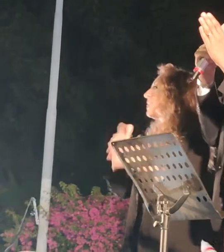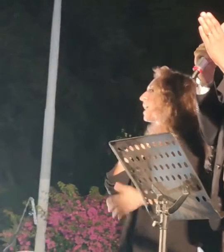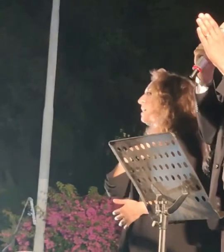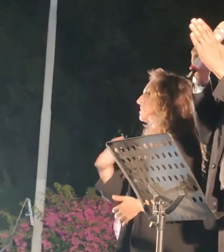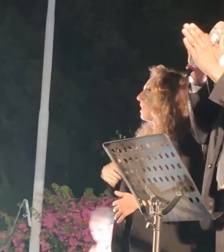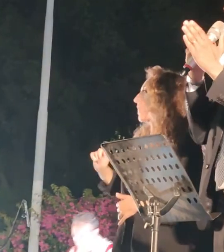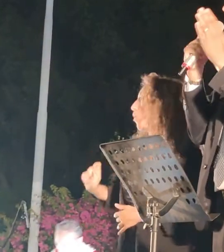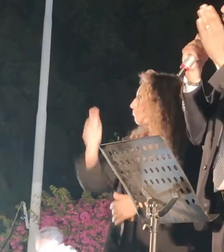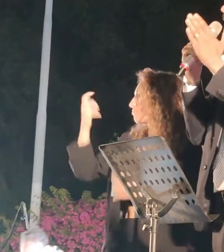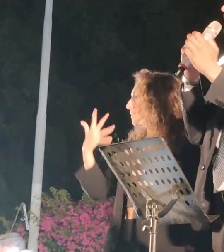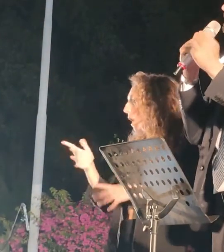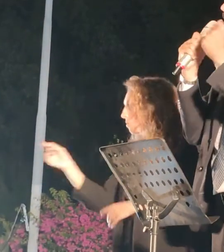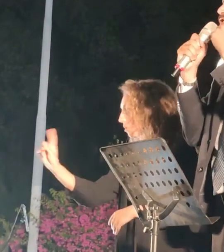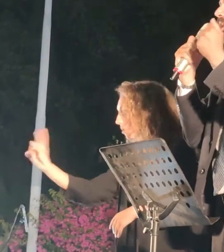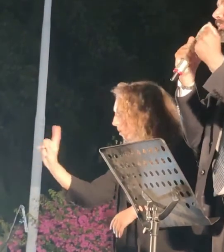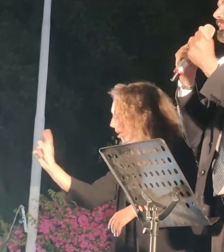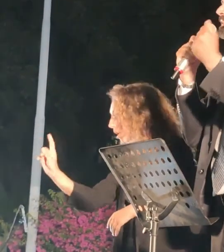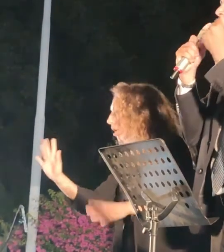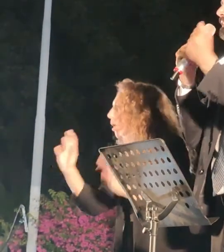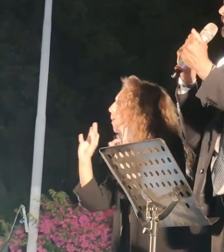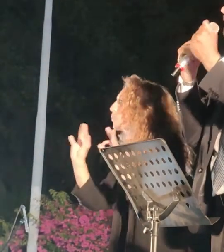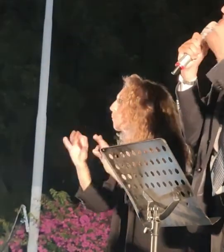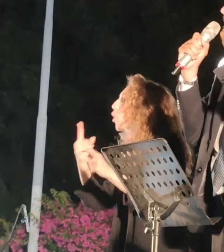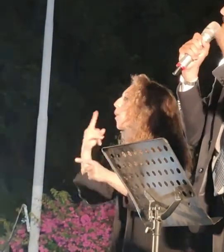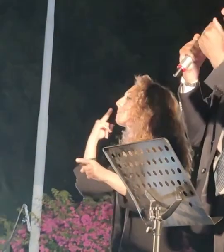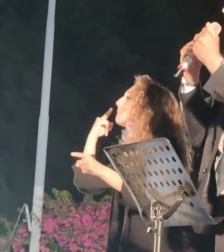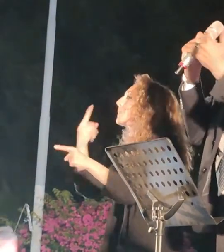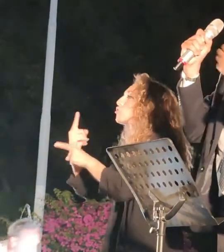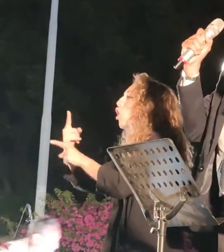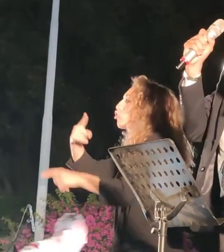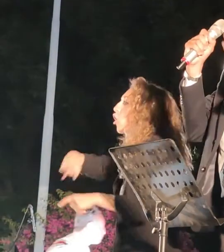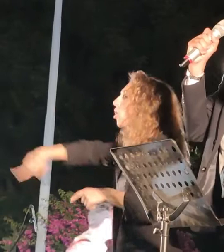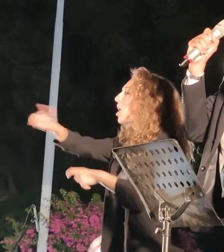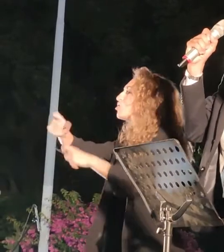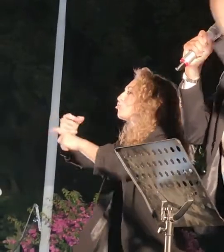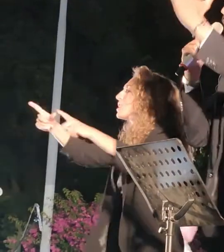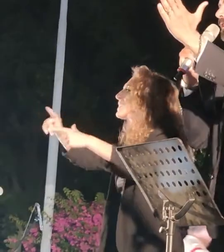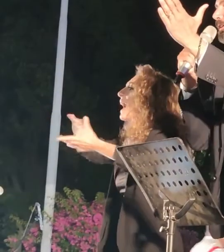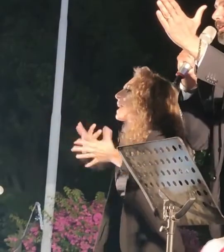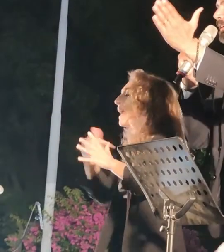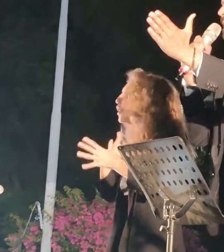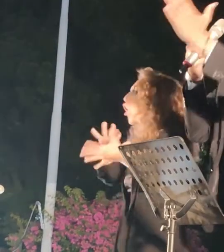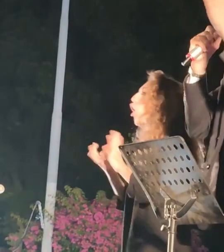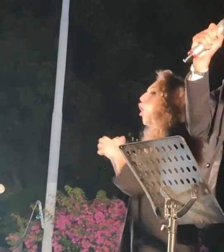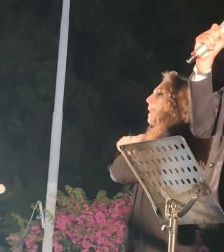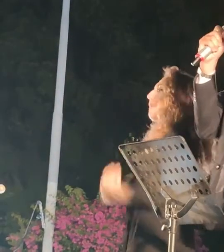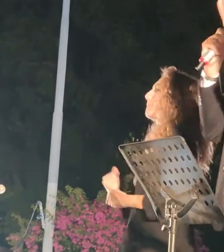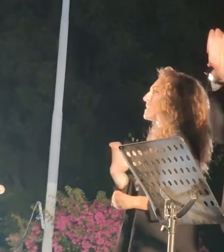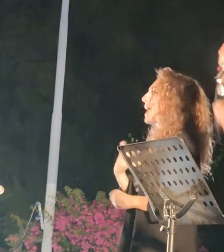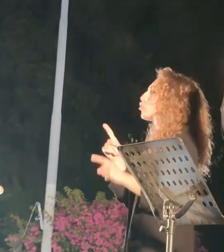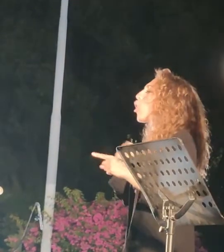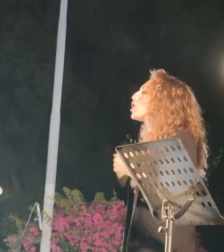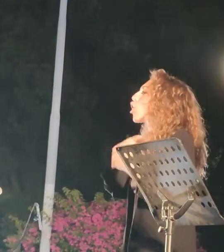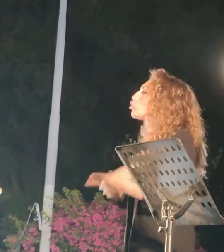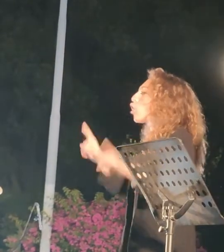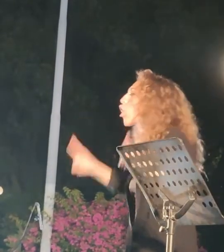città, ma rinnova l'esigenza di essere rappresentati da uno come voi. Perché